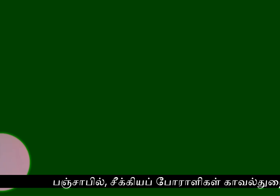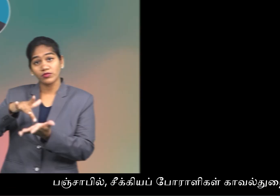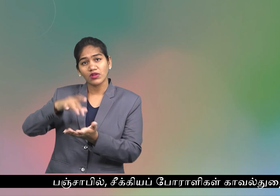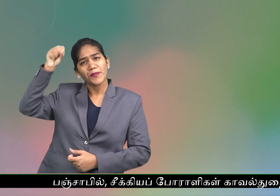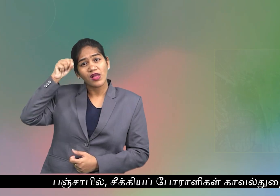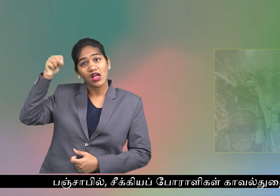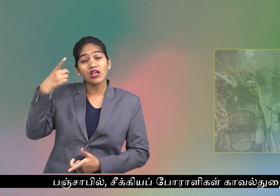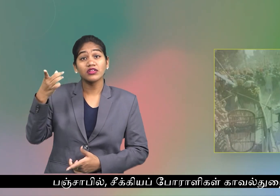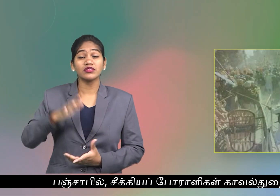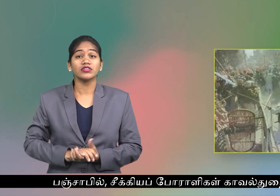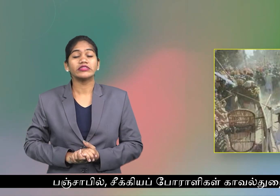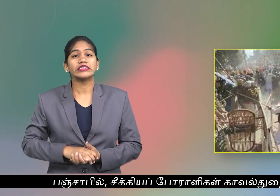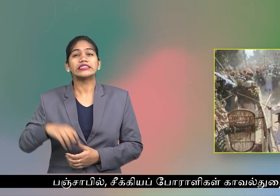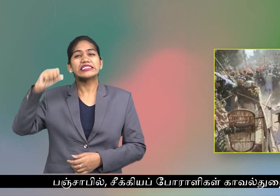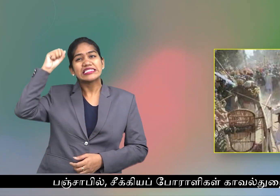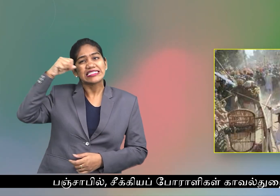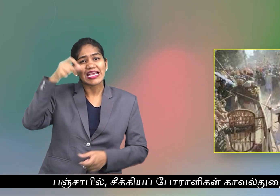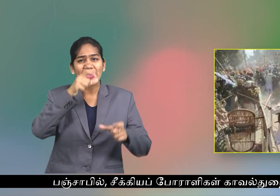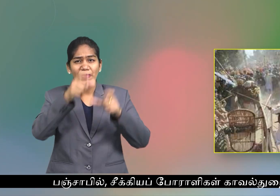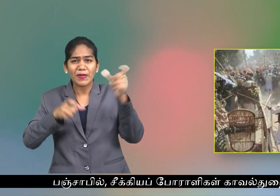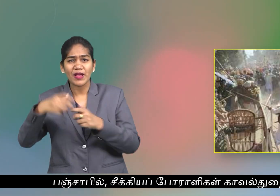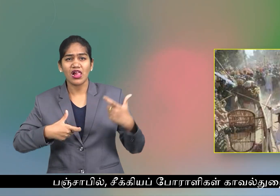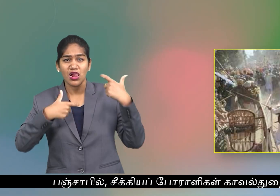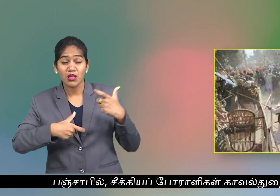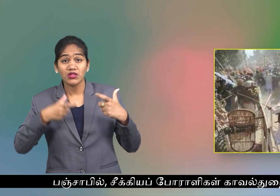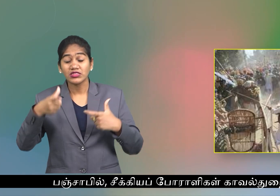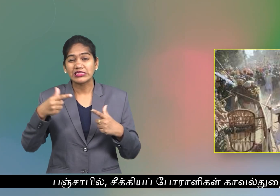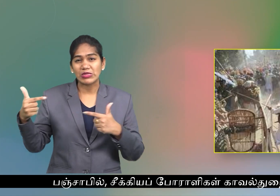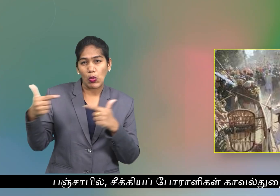பஞ்சாபில் சீக்கிய போராளிகள் காவல்துறையுடன் மோதி